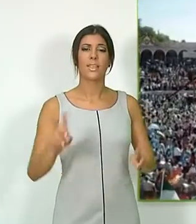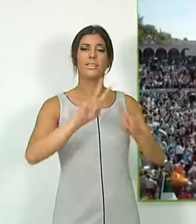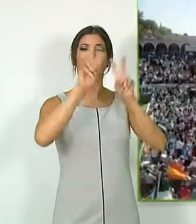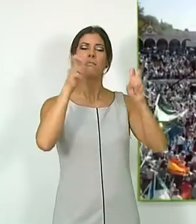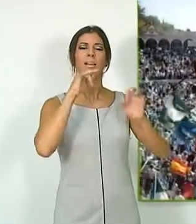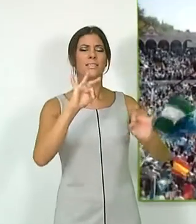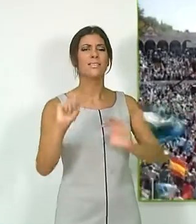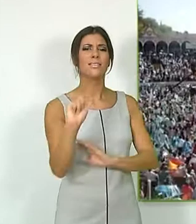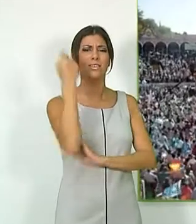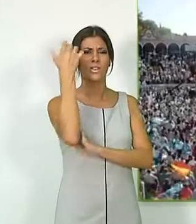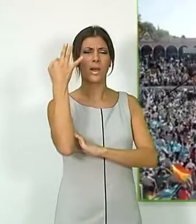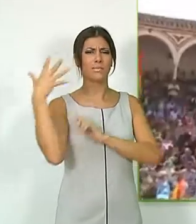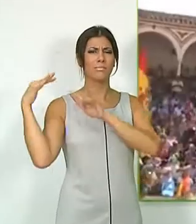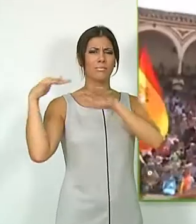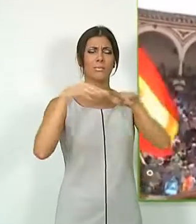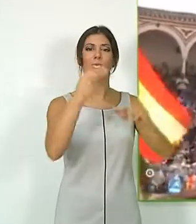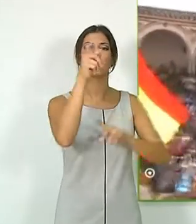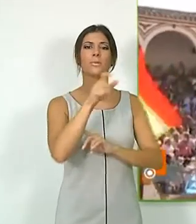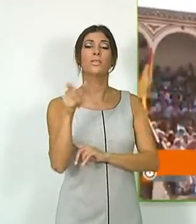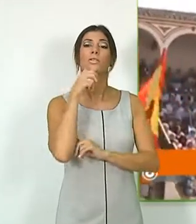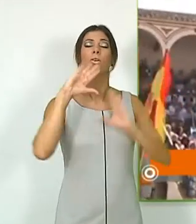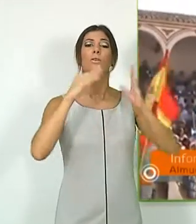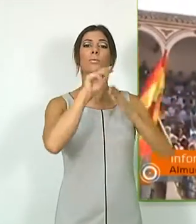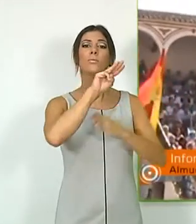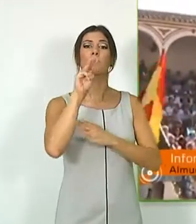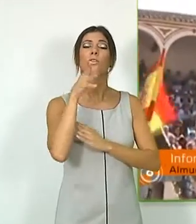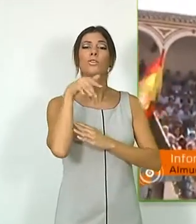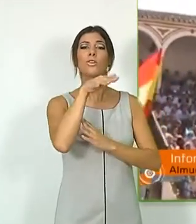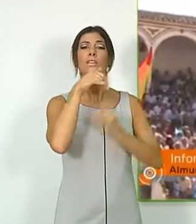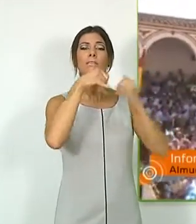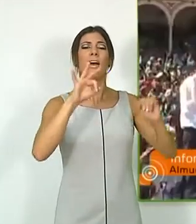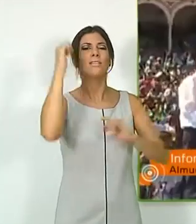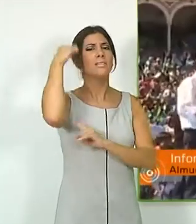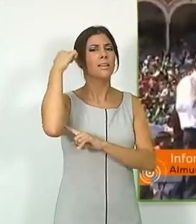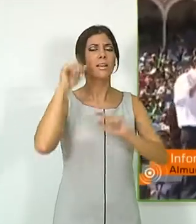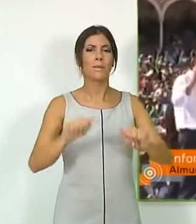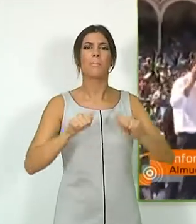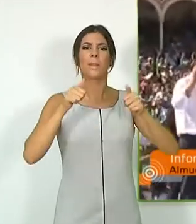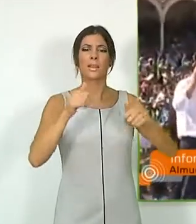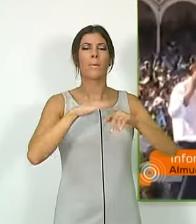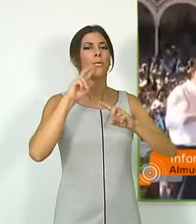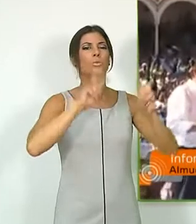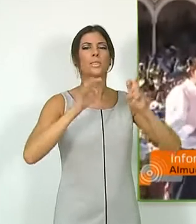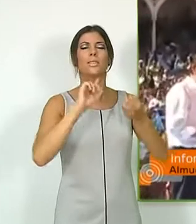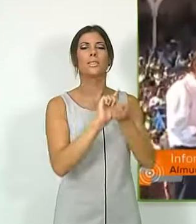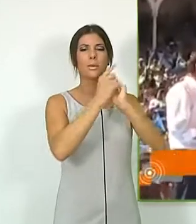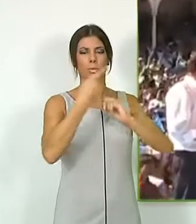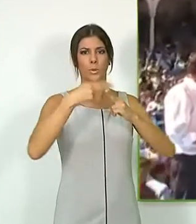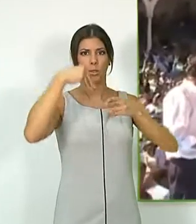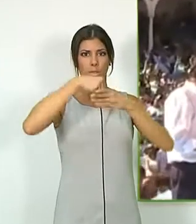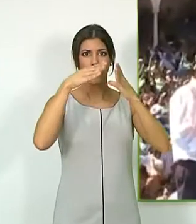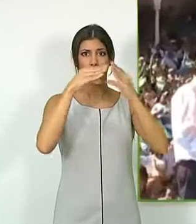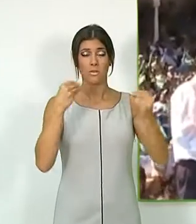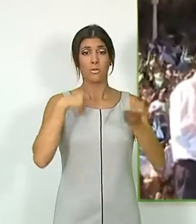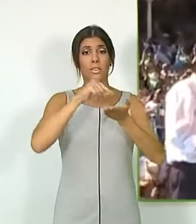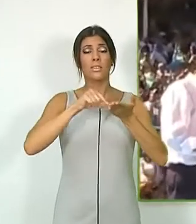Éxito de convocatoria y asistencia masiva. Para el Partido Popular, el acto celebrado en Antequera es el inicio del cambio político en Andalucía.